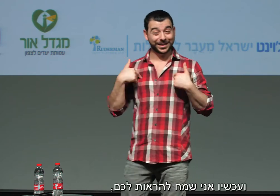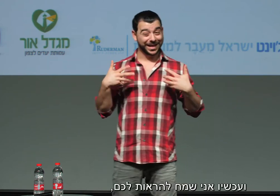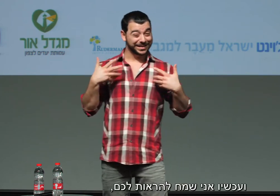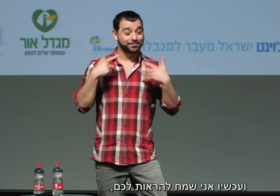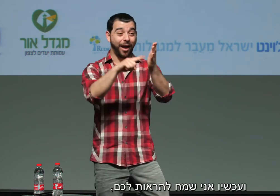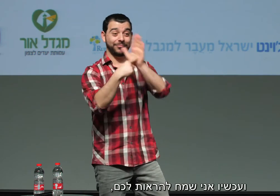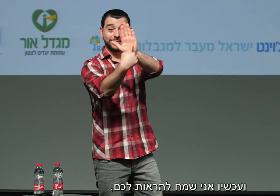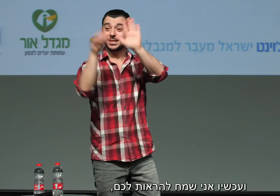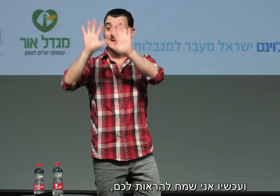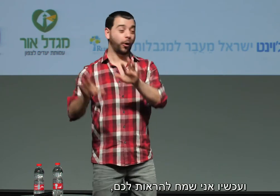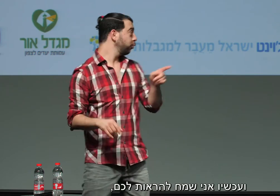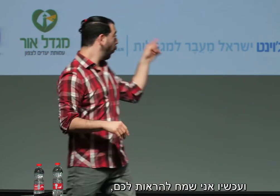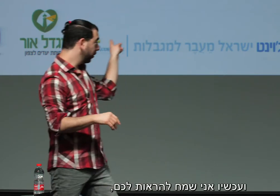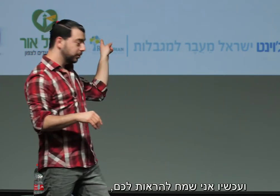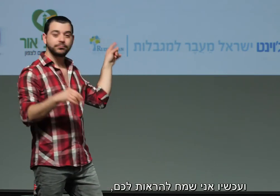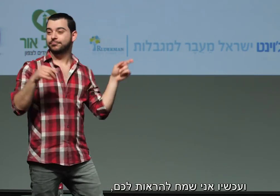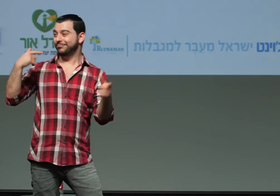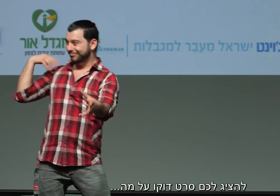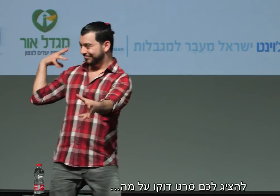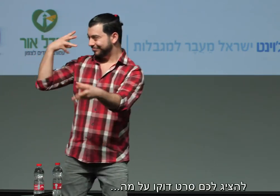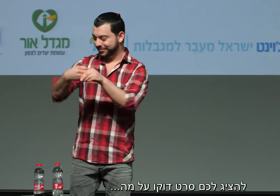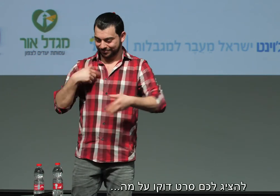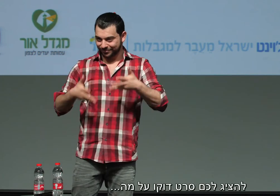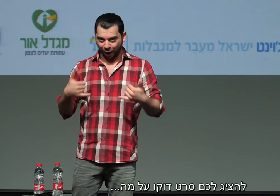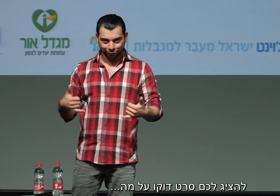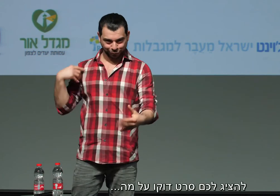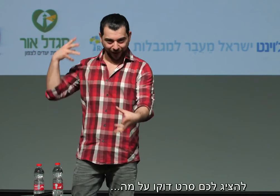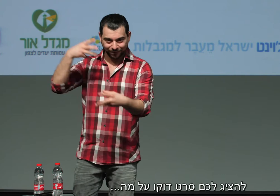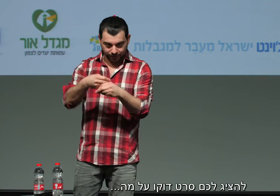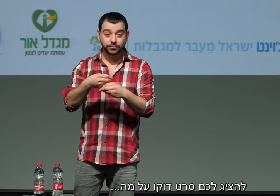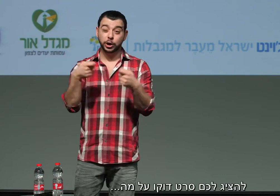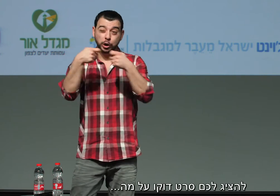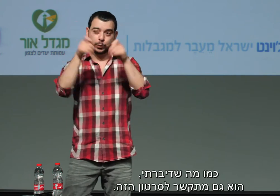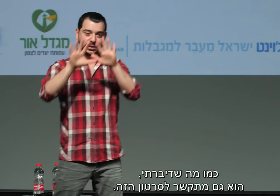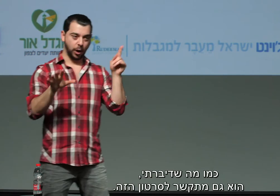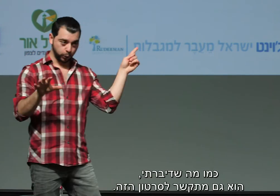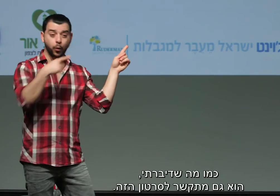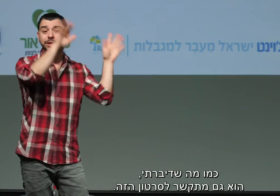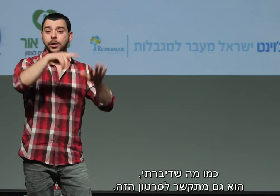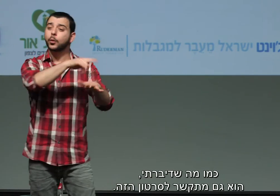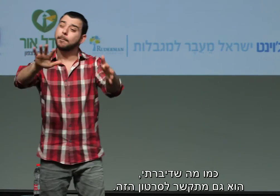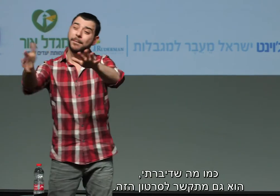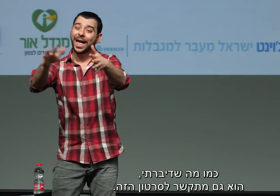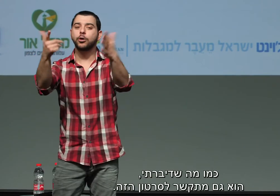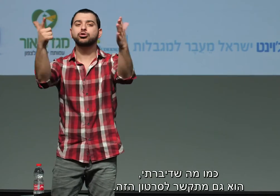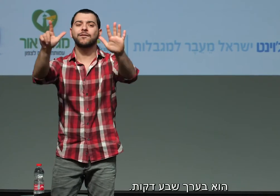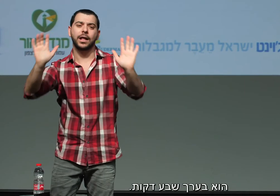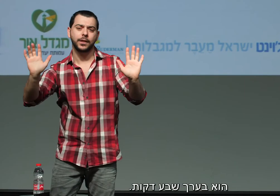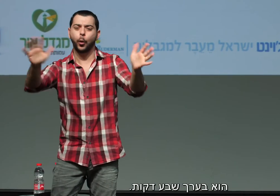ועכשיו, אני שמח להראות לכם, להציג לכם סרט, דוקו, על מה, כמו מה שדיברתי, הוא גם מתקשר לסרטון הזה, הוא בערך